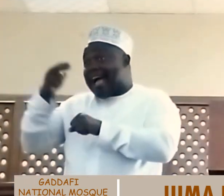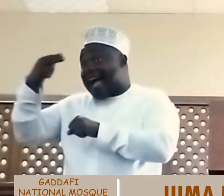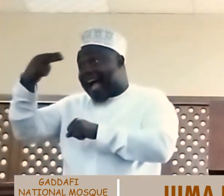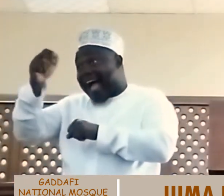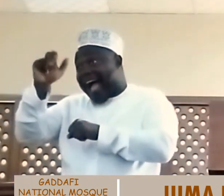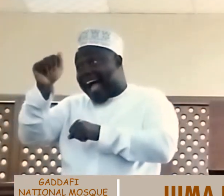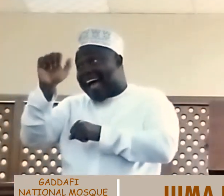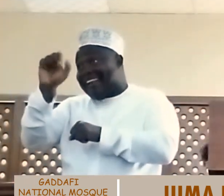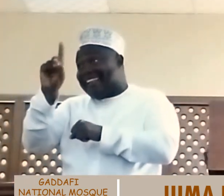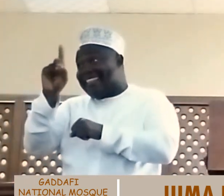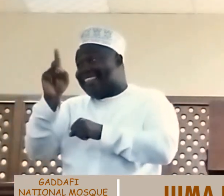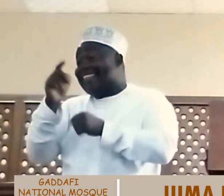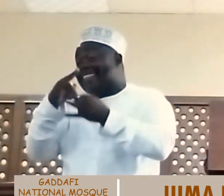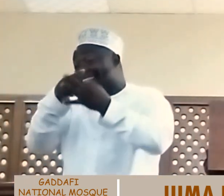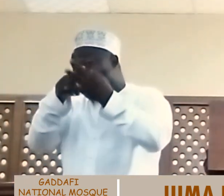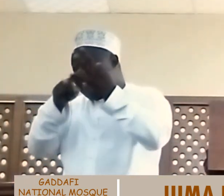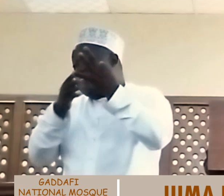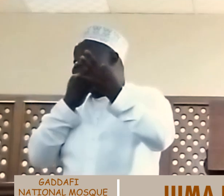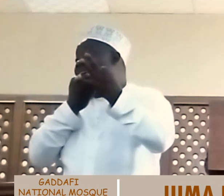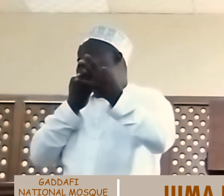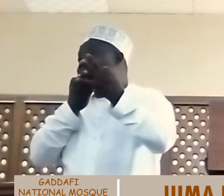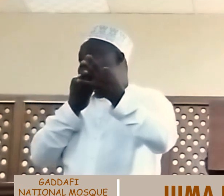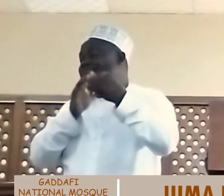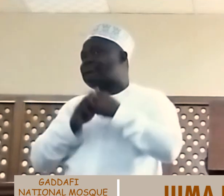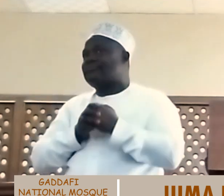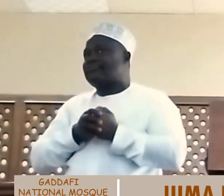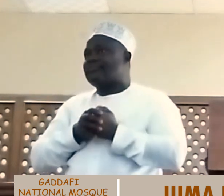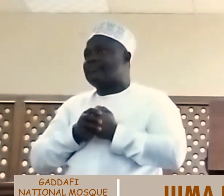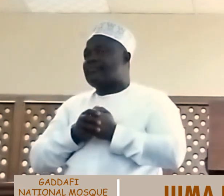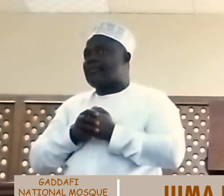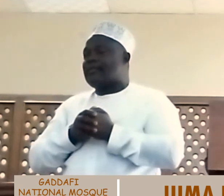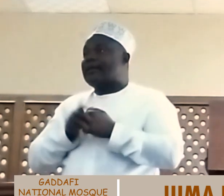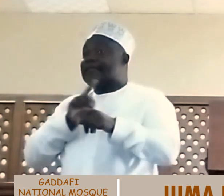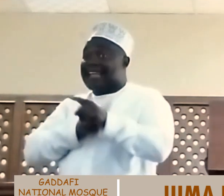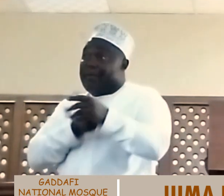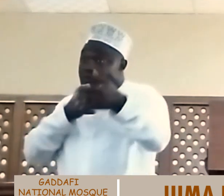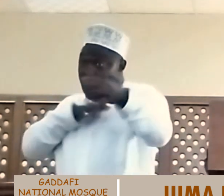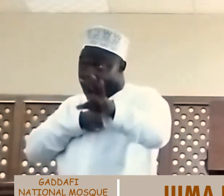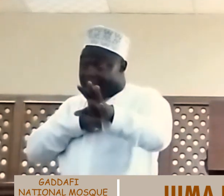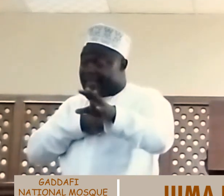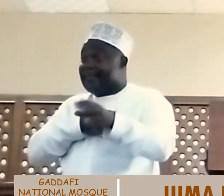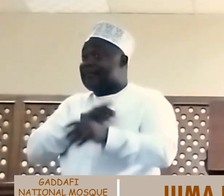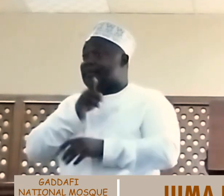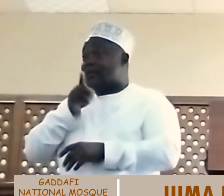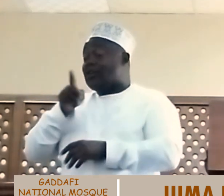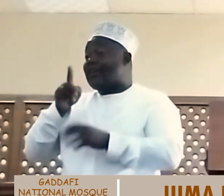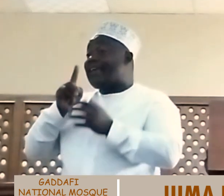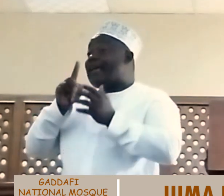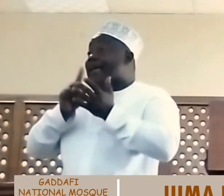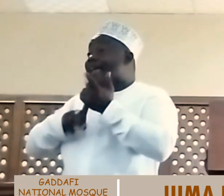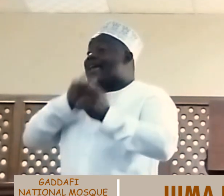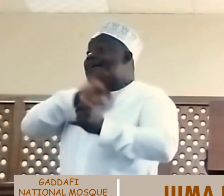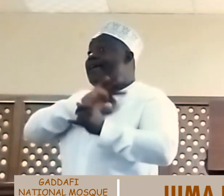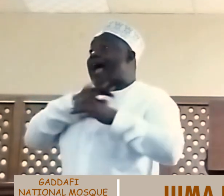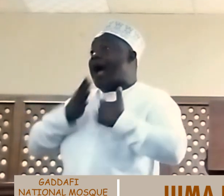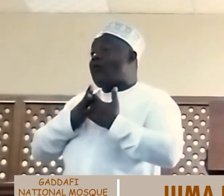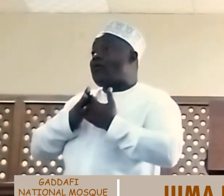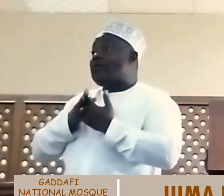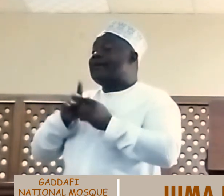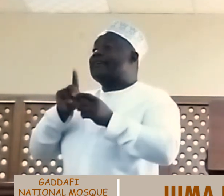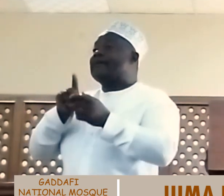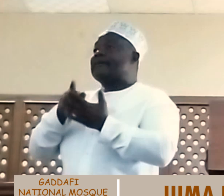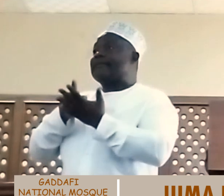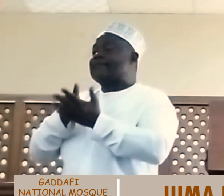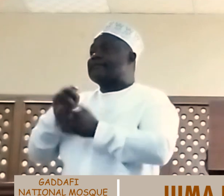eno esatu ejayogerwako n'agamba asigala ng'afuna empeera mu sadaqatun